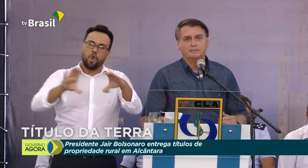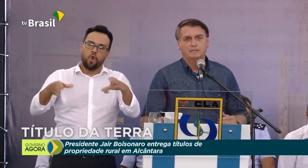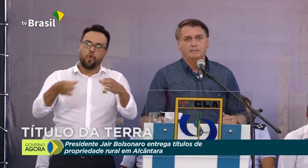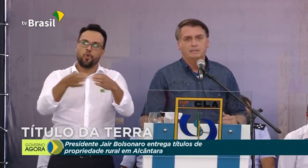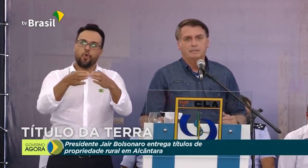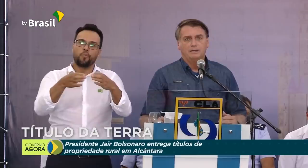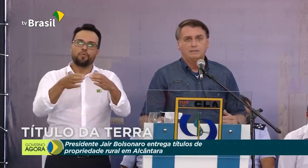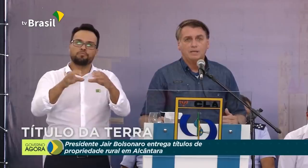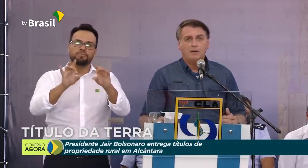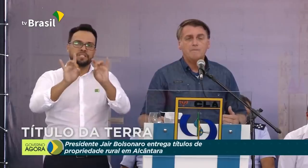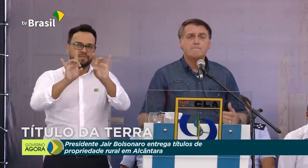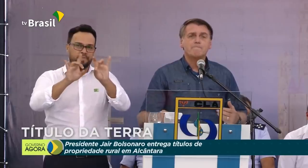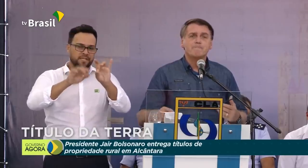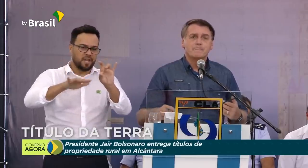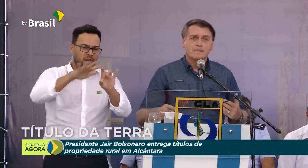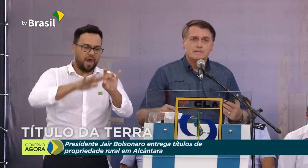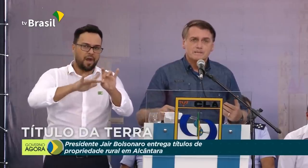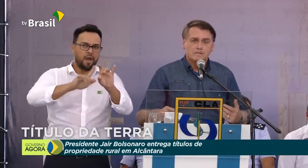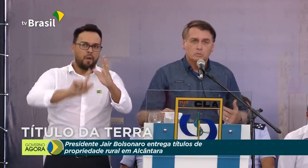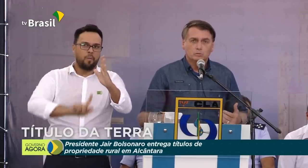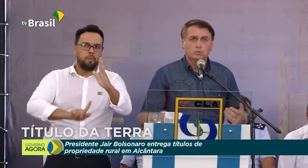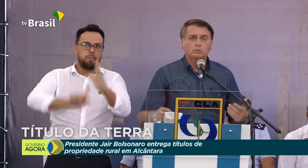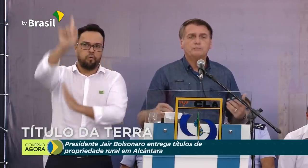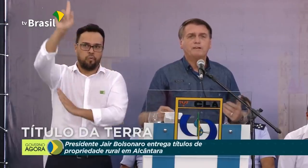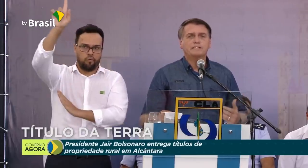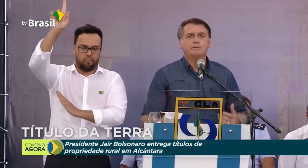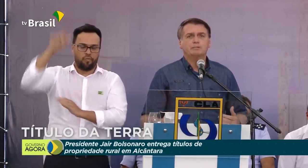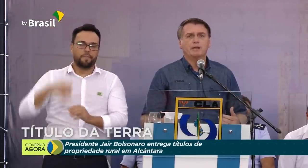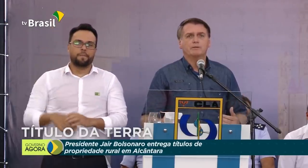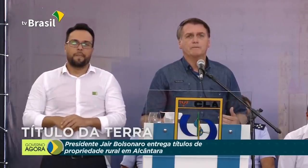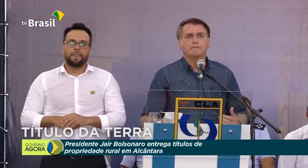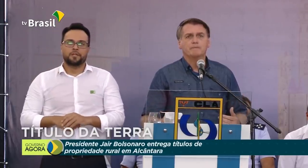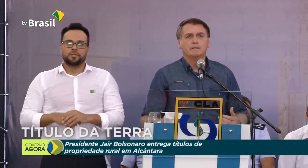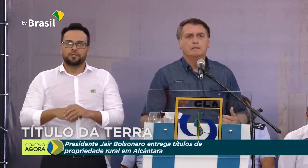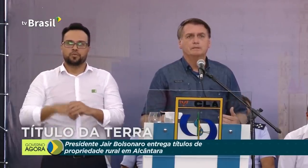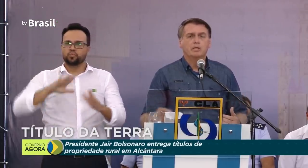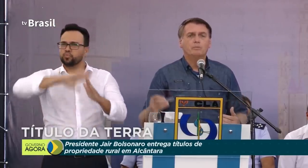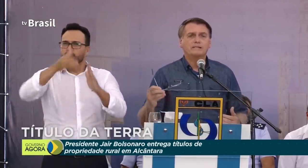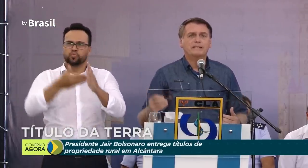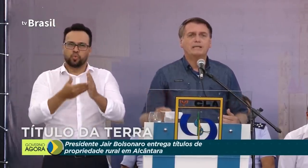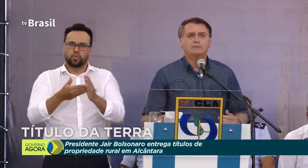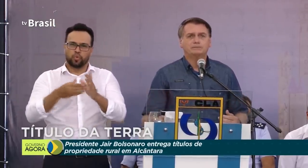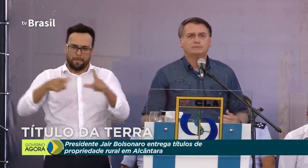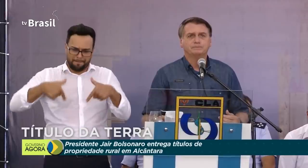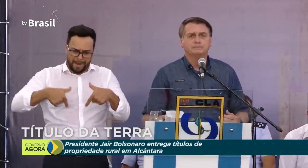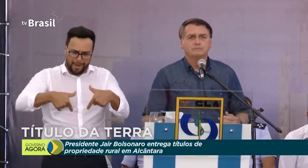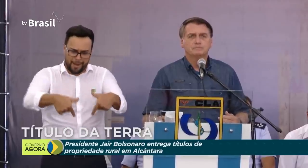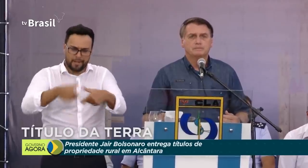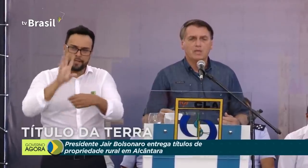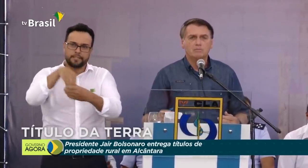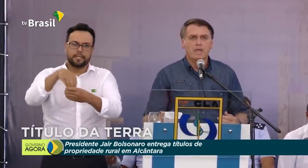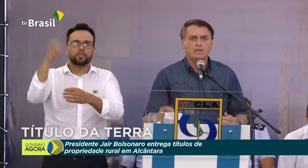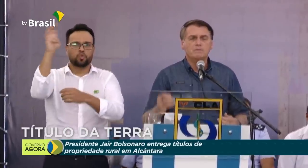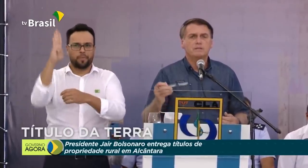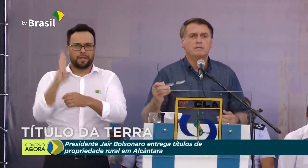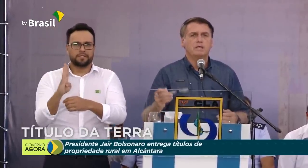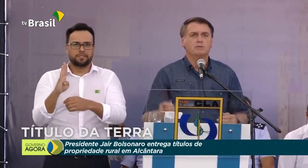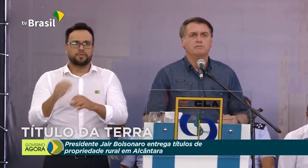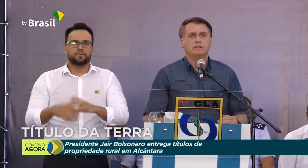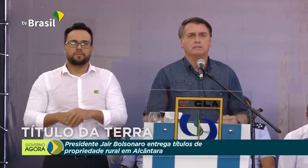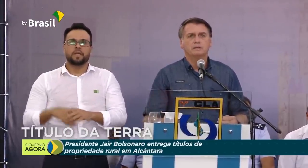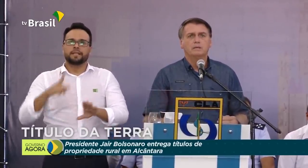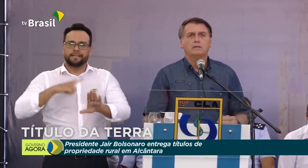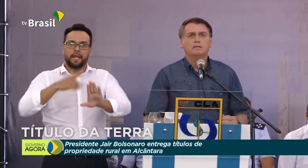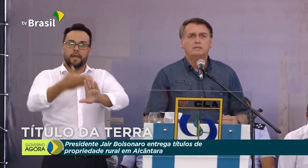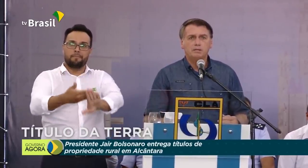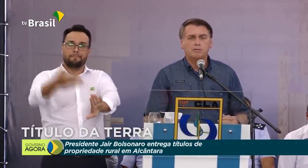lançamentos. Então, tudo que fazemos no Brasil tem um passado, tem um meio e tem um